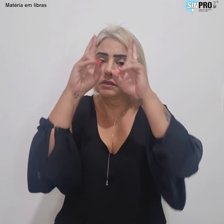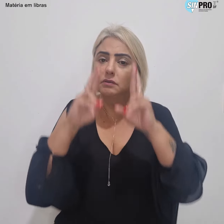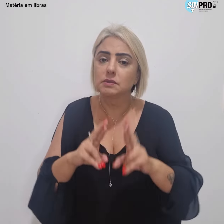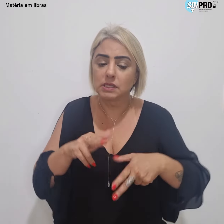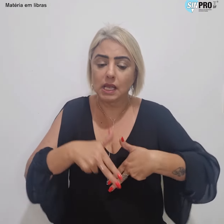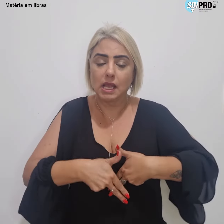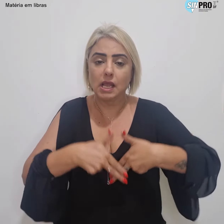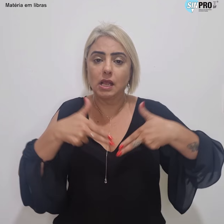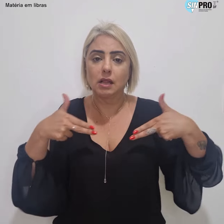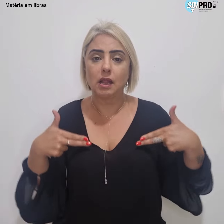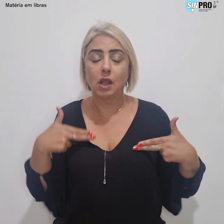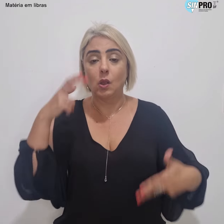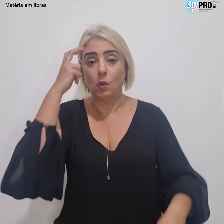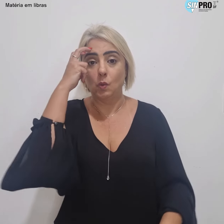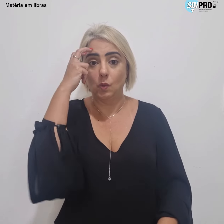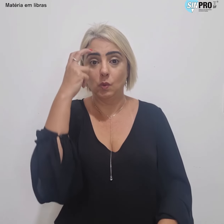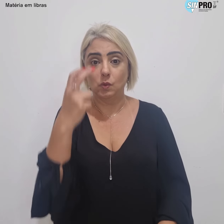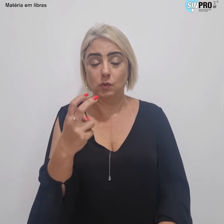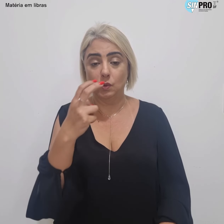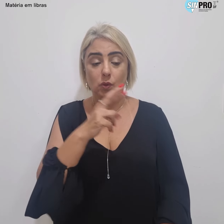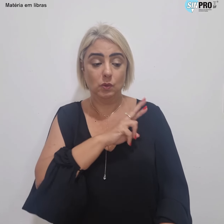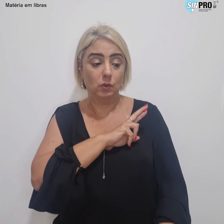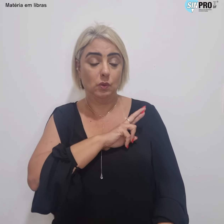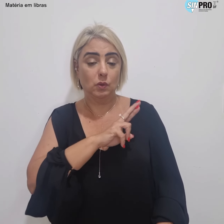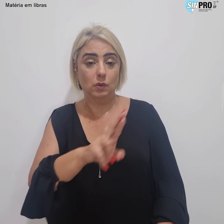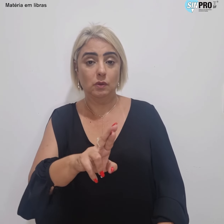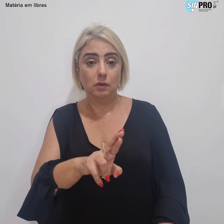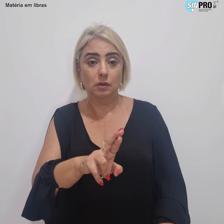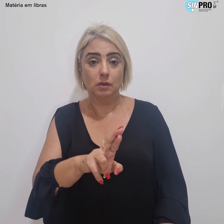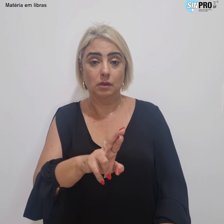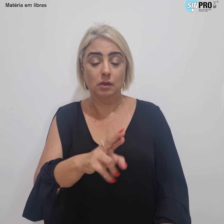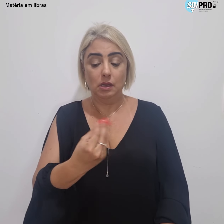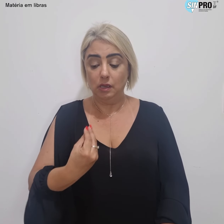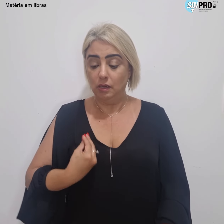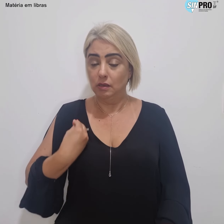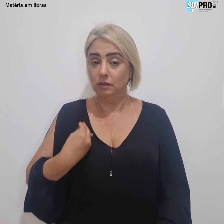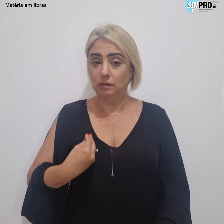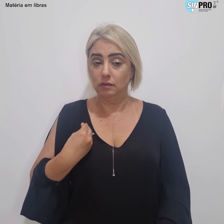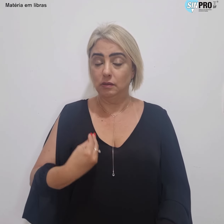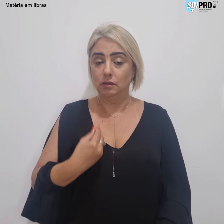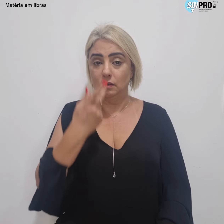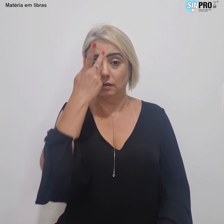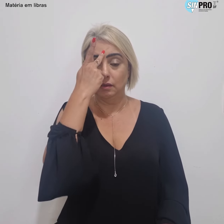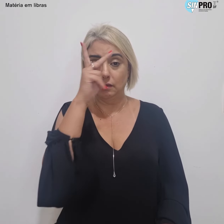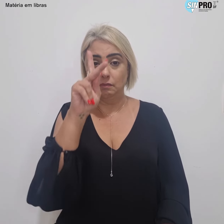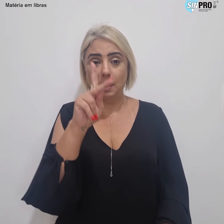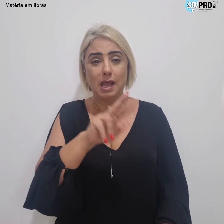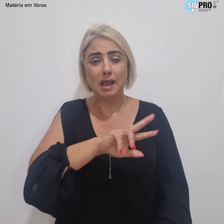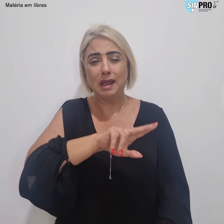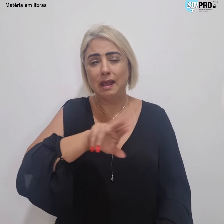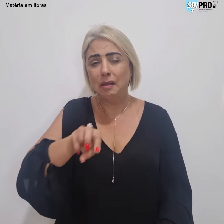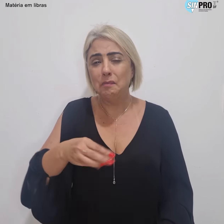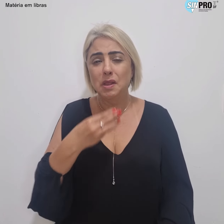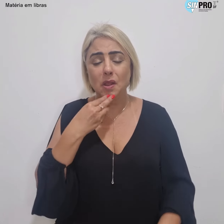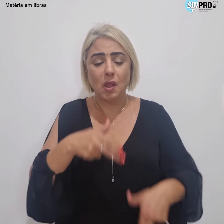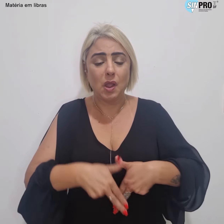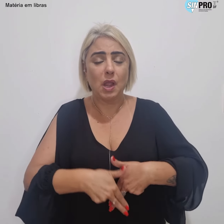étnico, cultural, religioso e existencial para com centenas de etnias